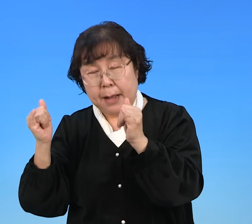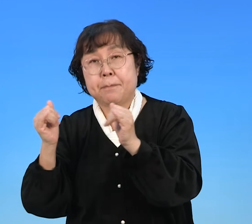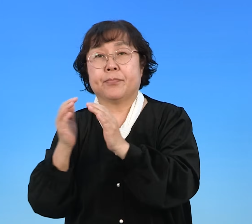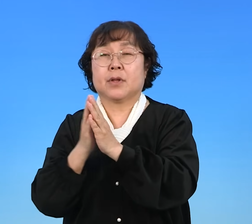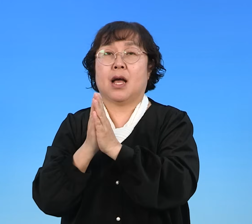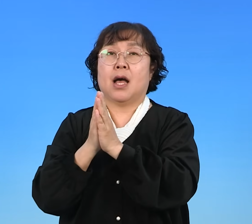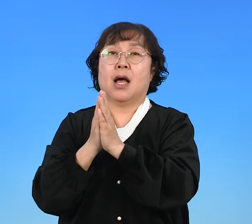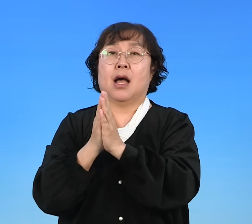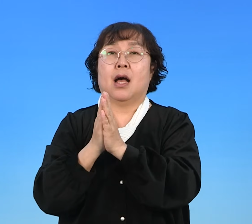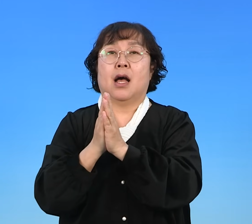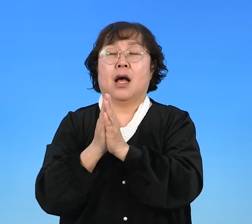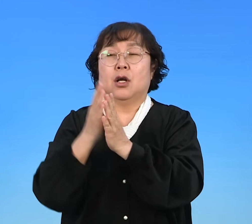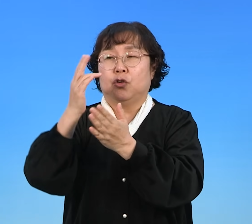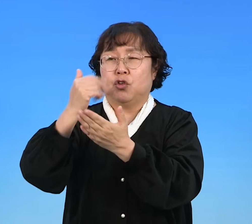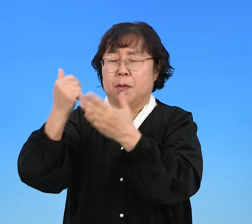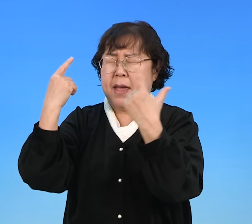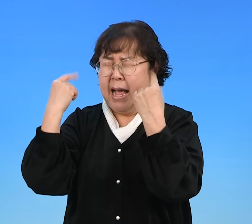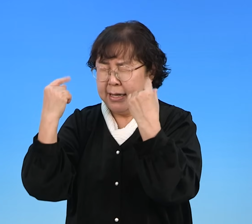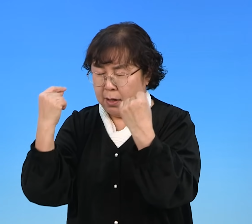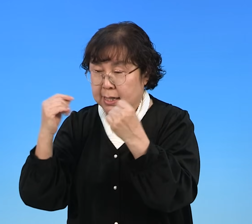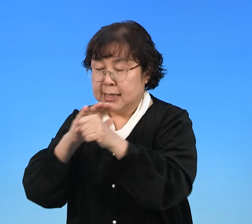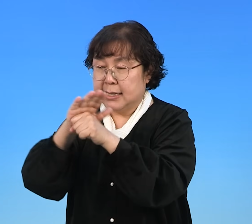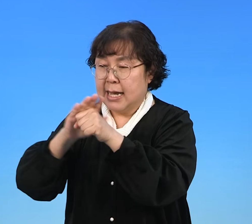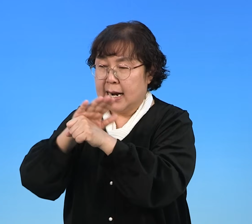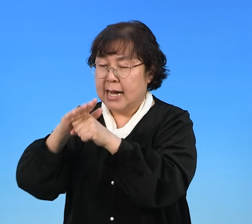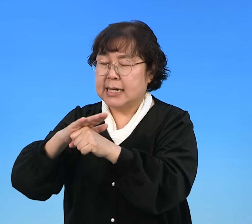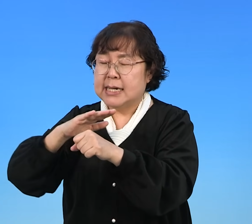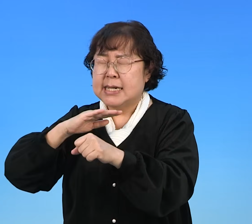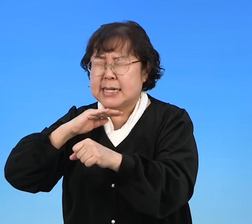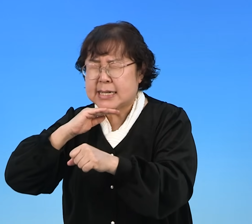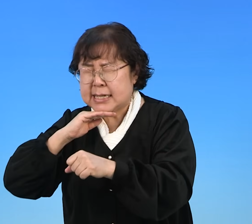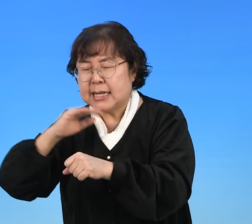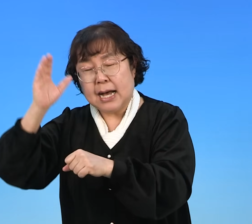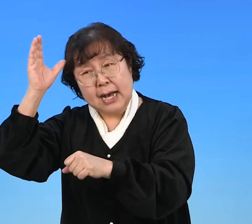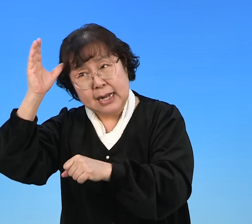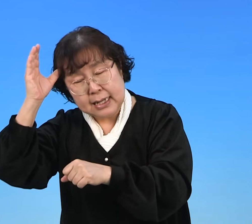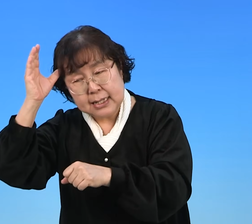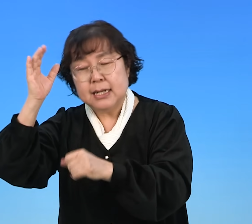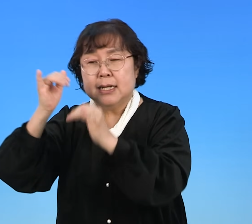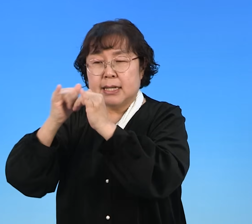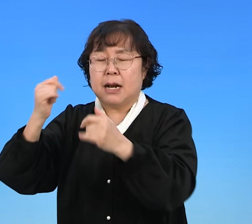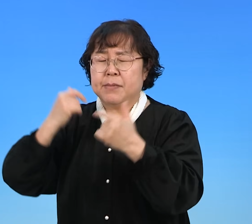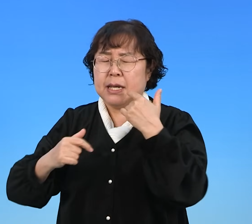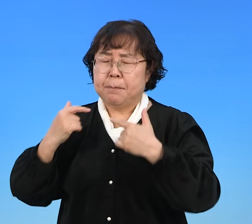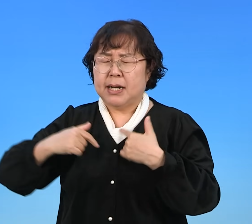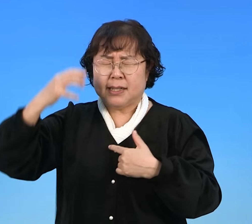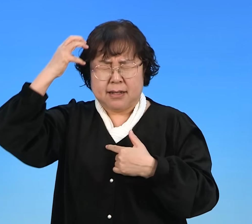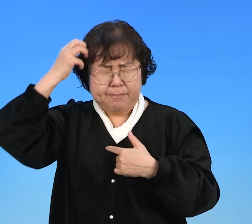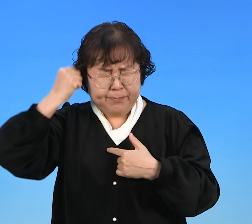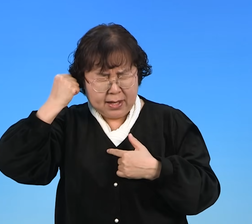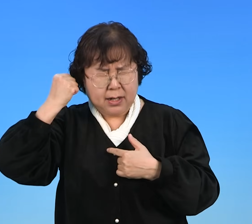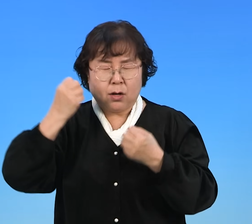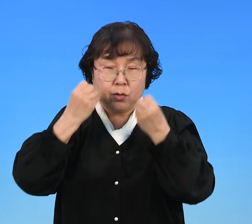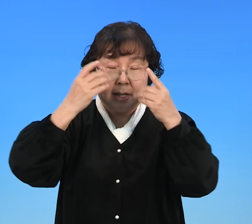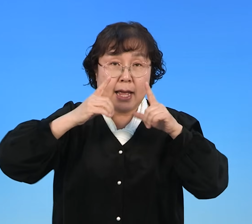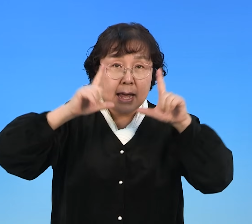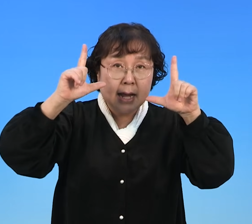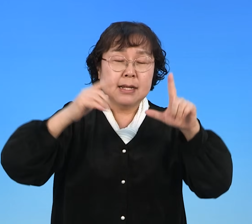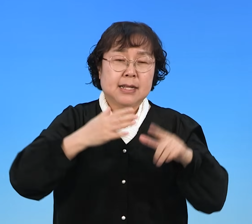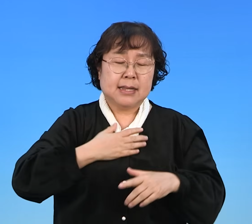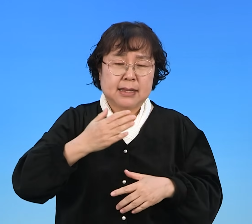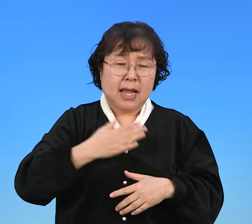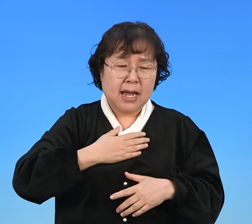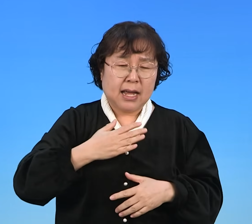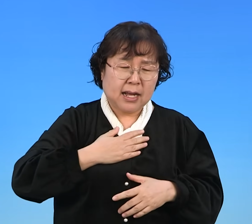사람과 주님의 한결같은 사랑을 기다리는 그런 사람을 기뻐하신다고 하는 이 사실을 기억하고, 하나님,